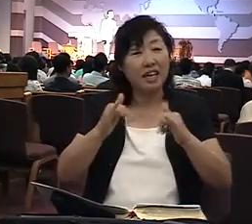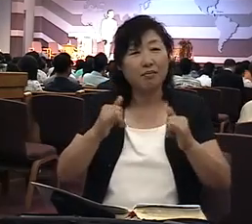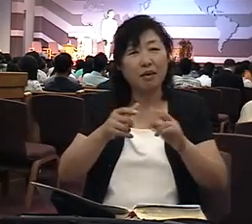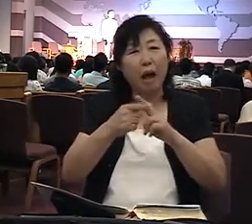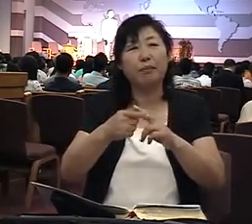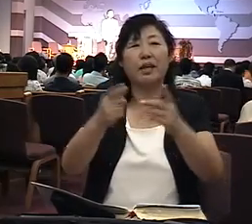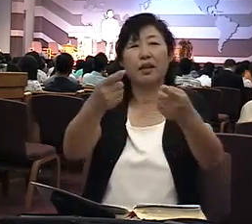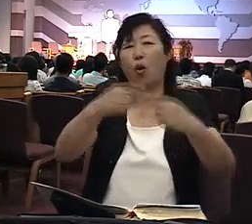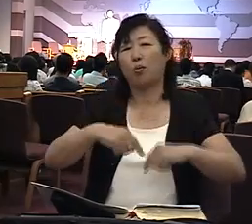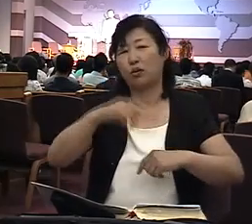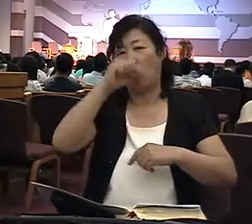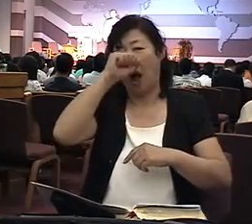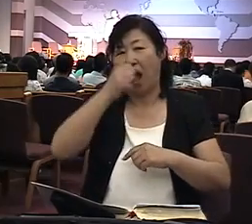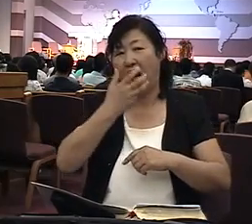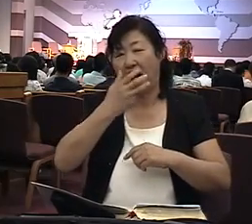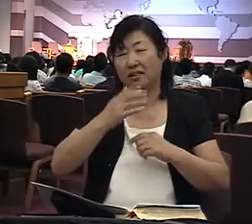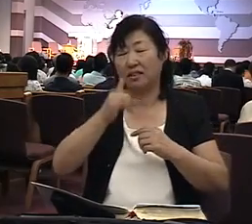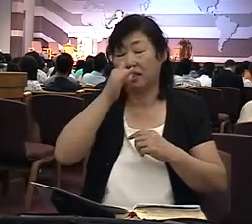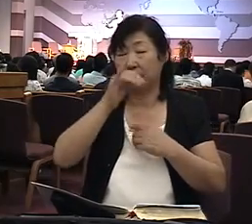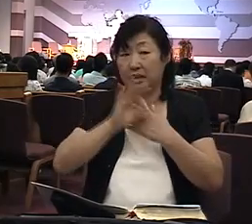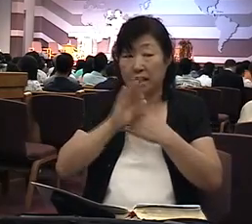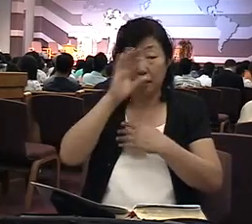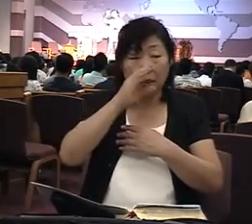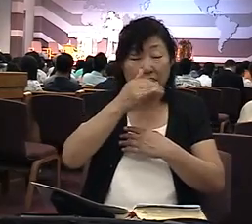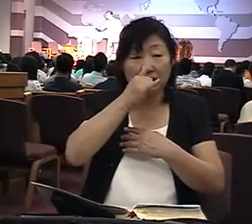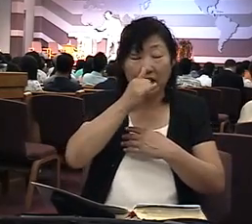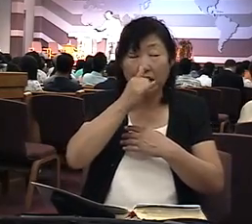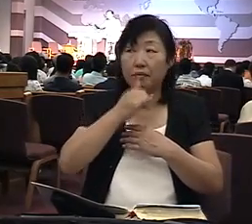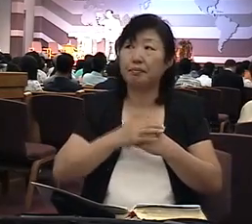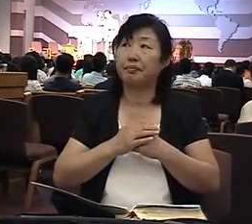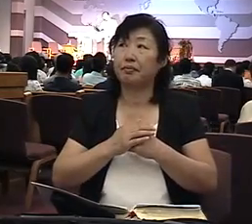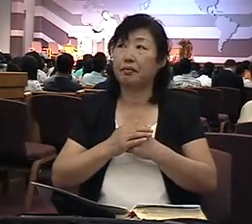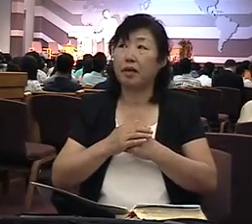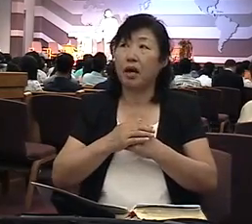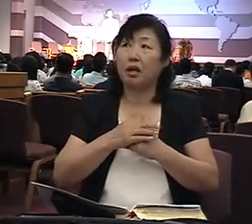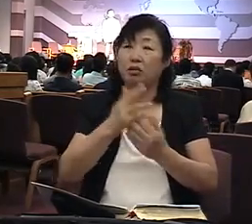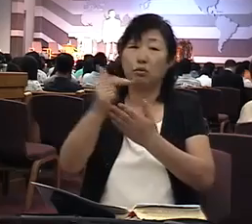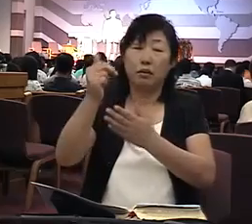노력하고 힘쓰라고 주님의 말씀이 들려지고 또 들려집니다.